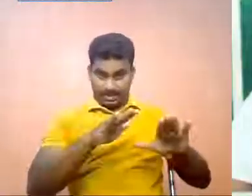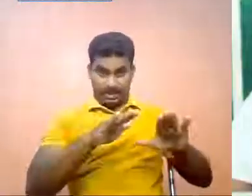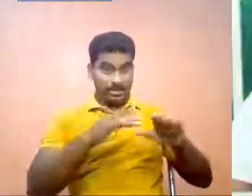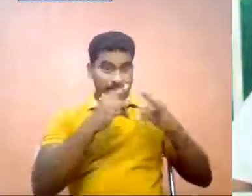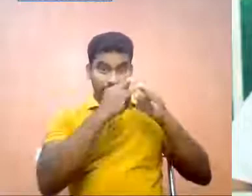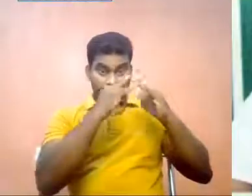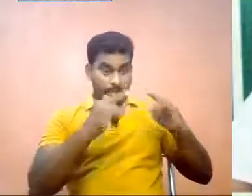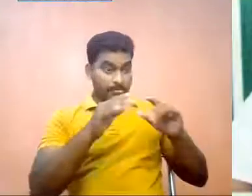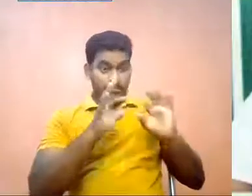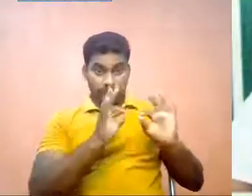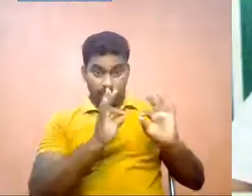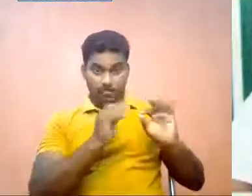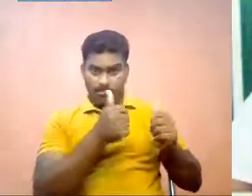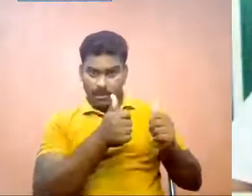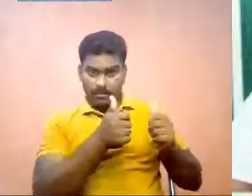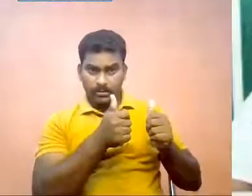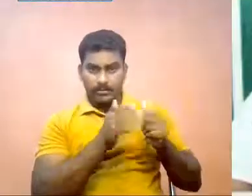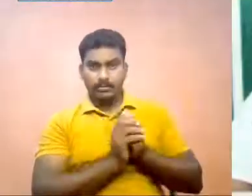ഇപ്പോൾ